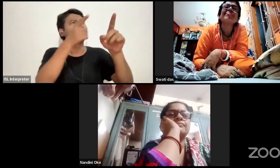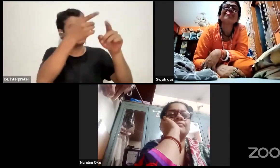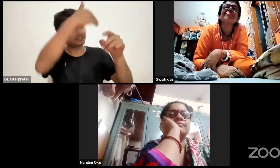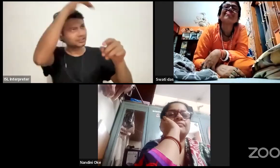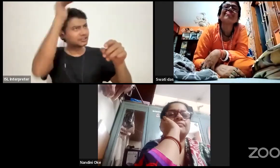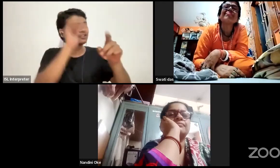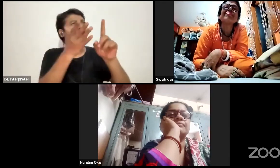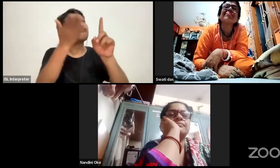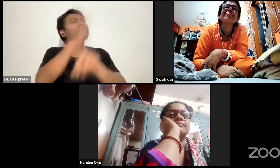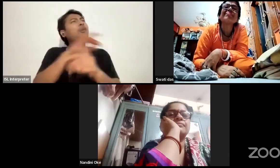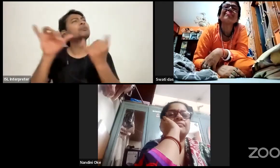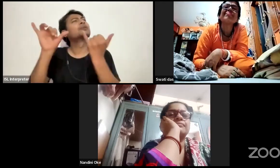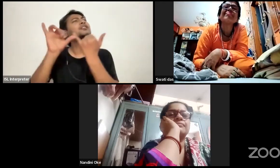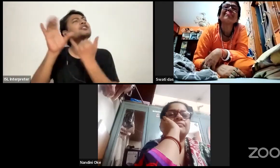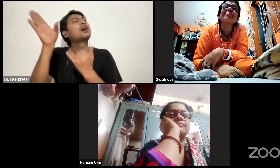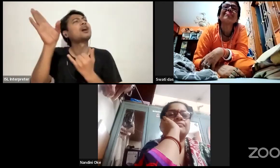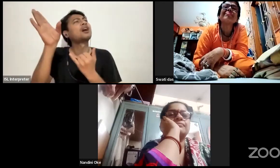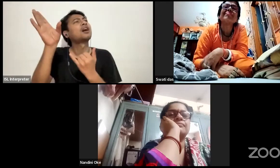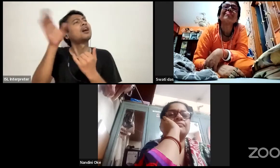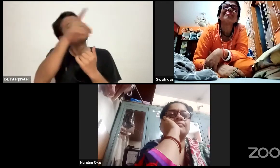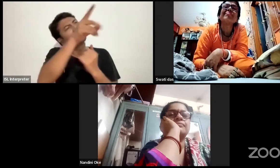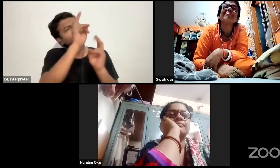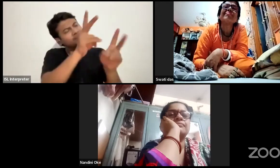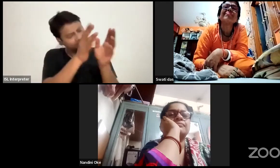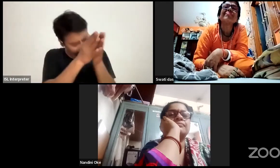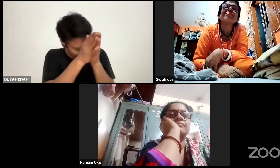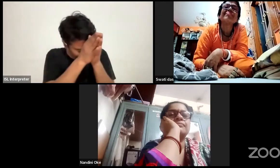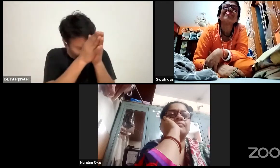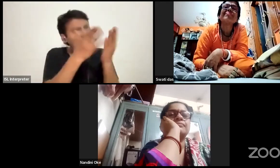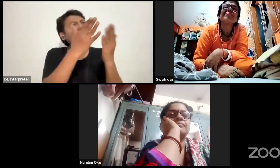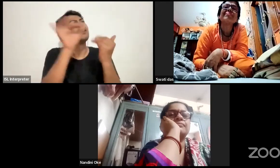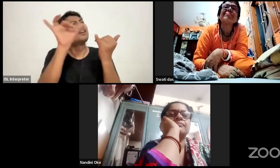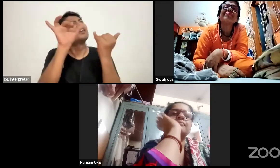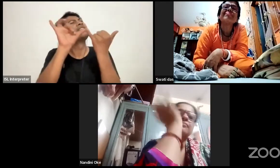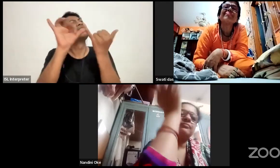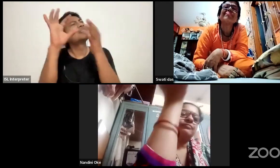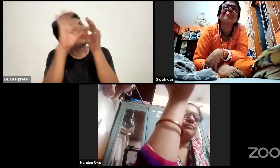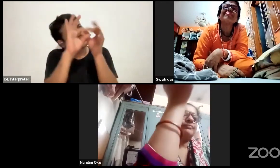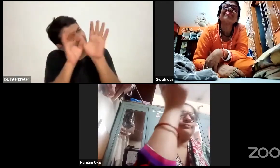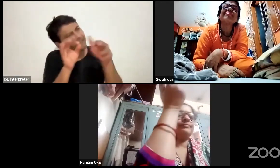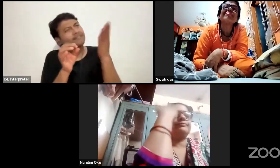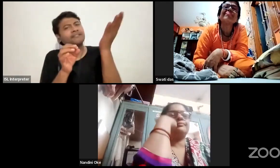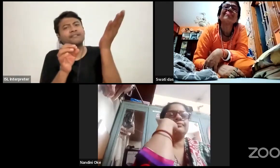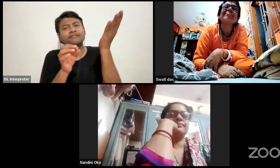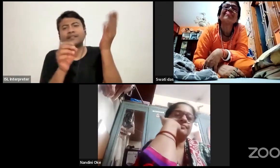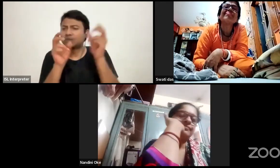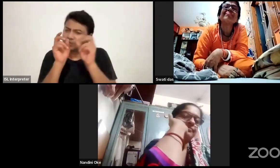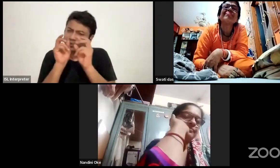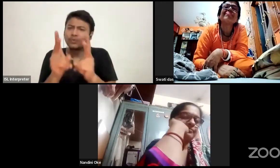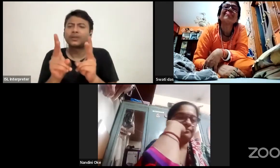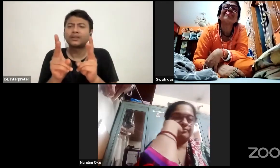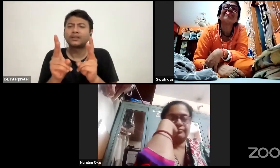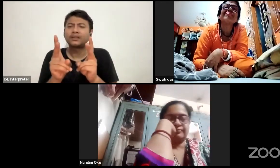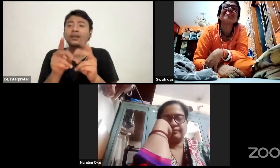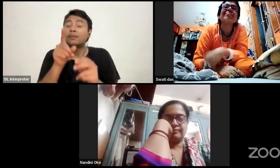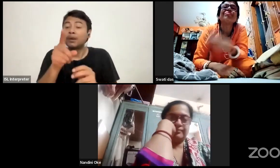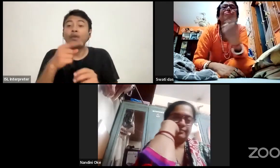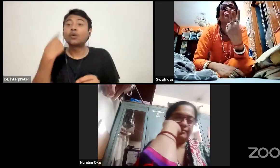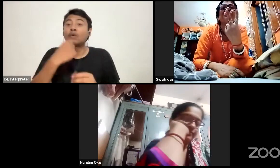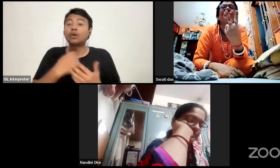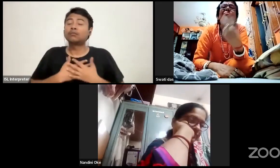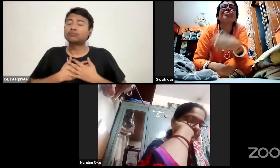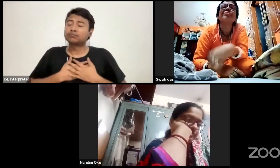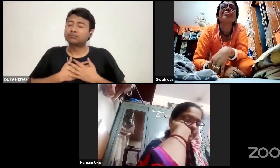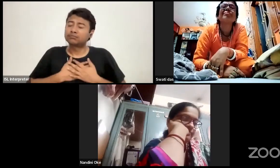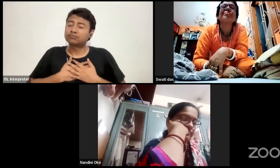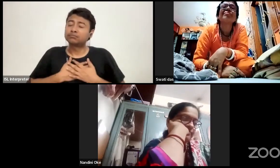आपको निश्चय ही जो है धाम मिलेगा, जिसके भी प्रति आपकी ज्यादा श्रद्धा होगी उसका। और अगर आप सोच रहे हैं कि